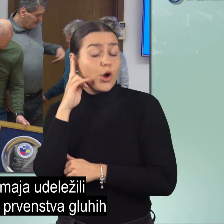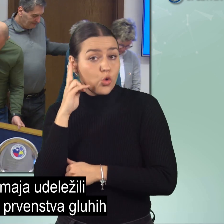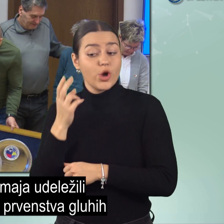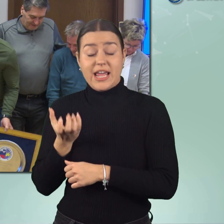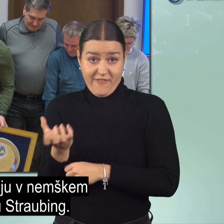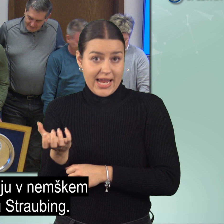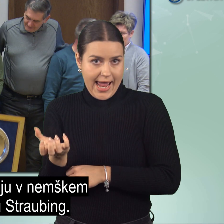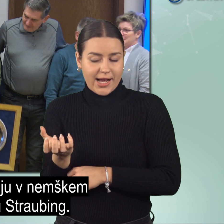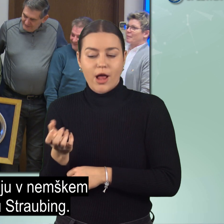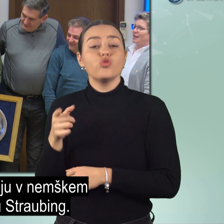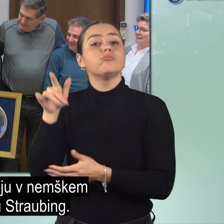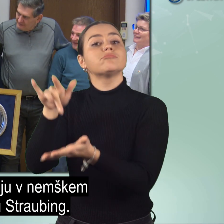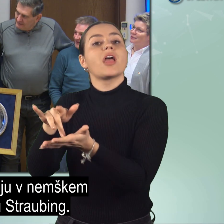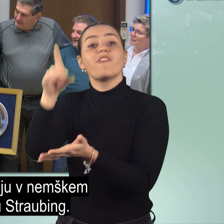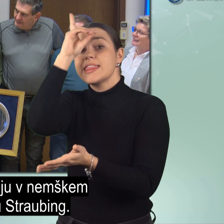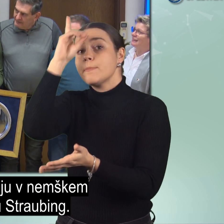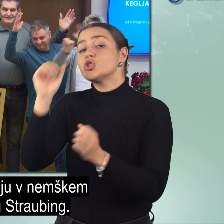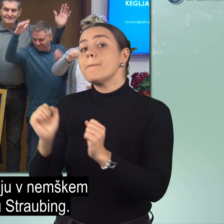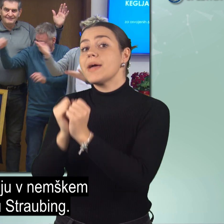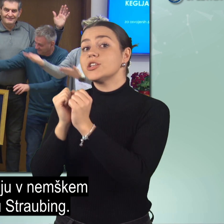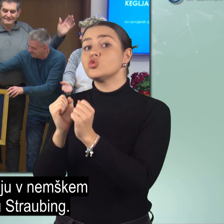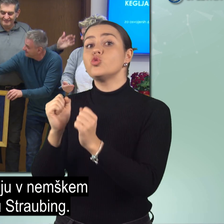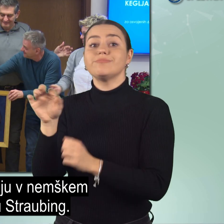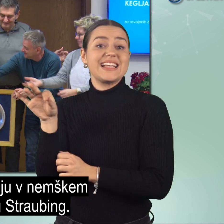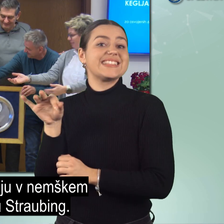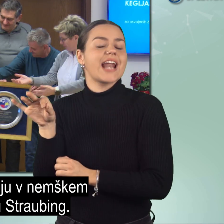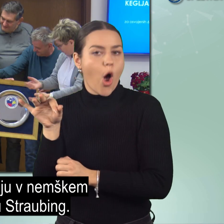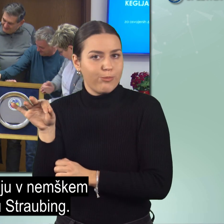v kegljanju v nemškem mestu Straubing.